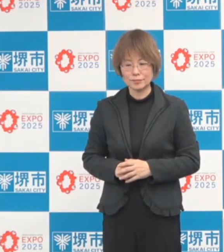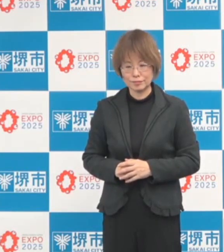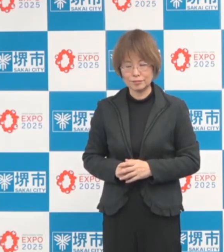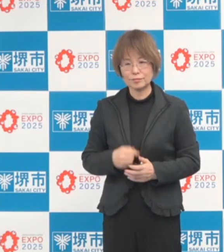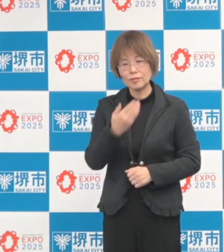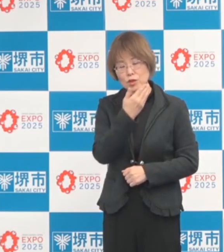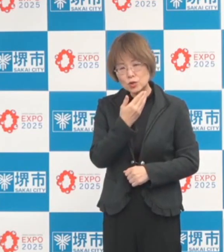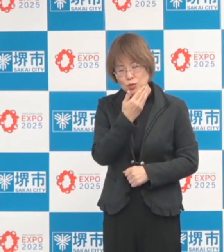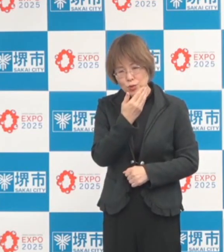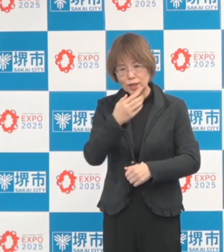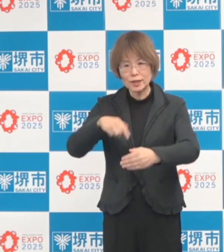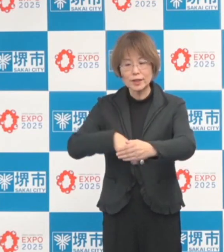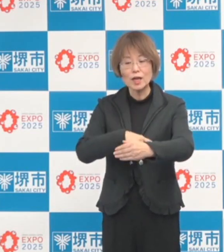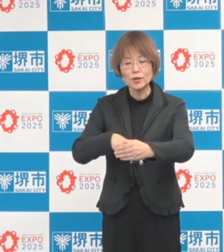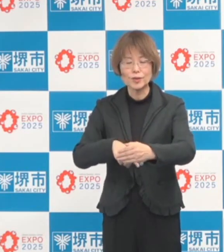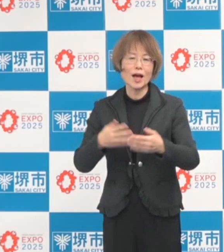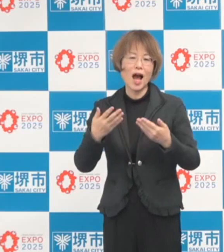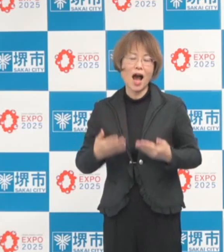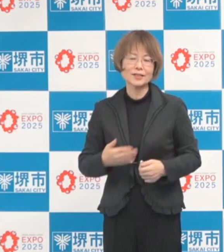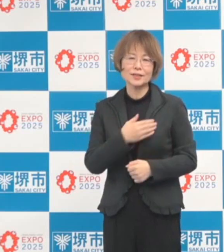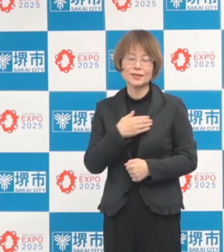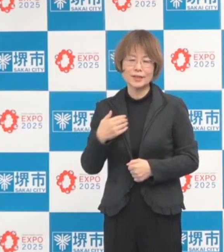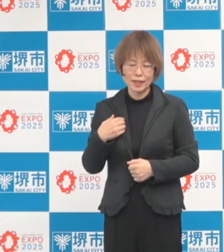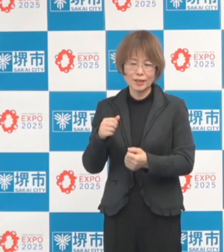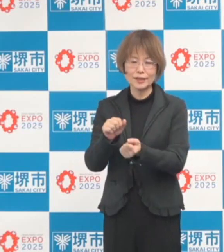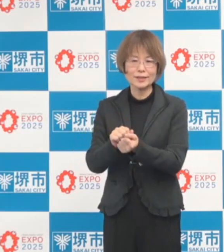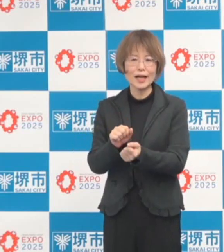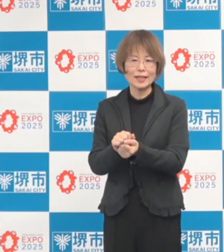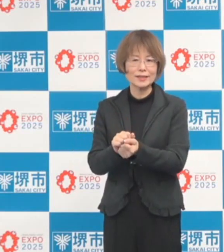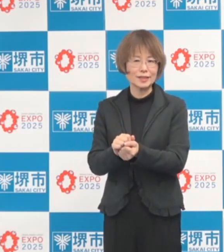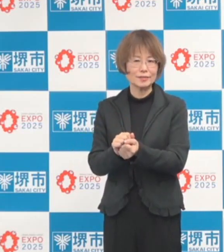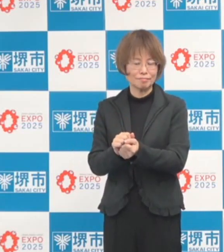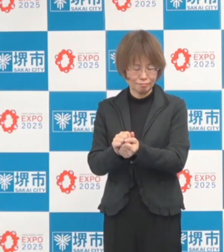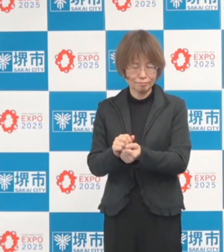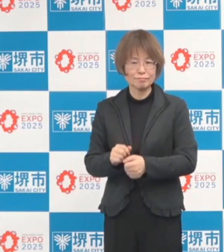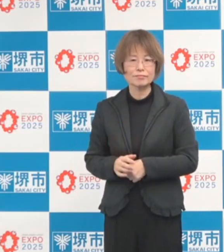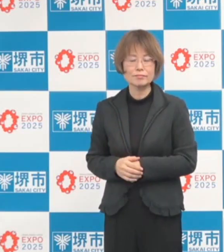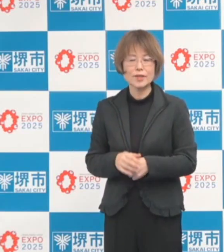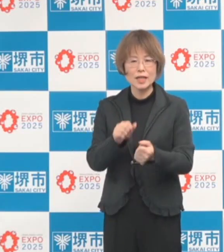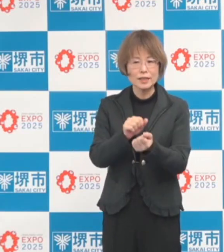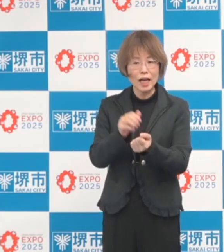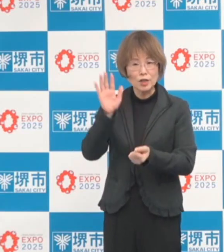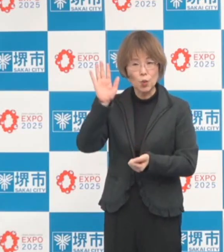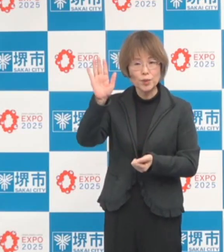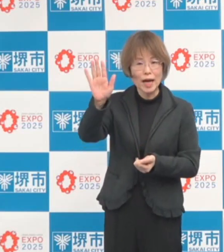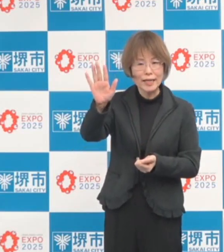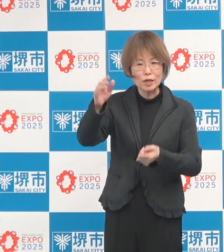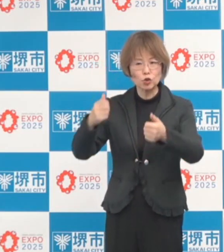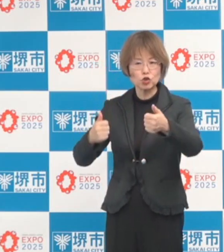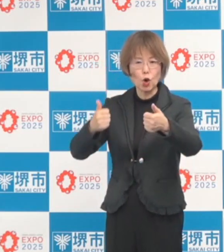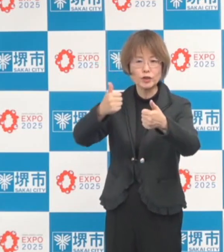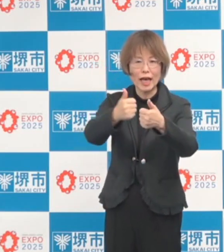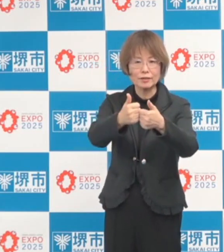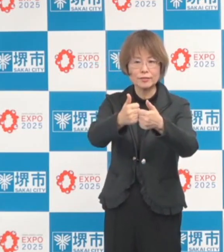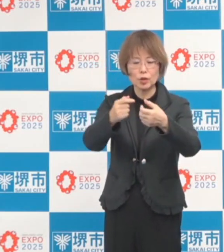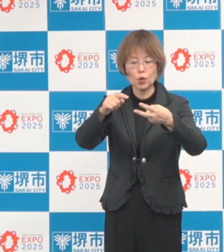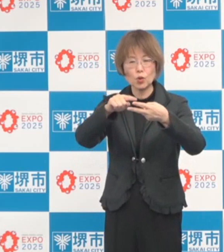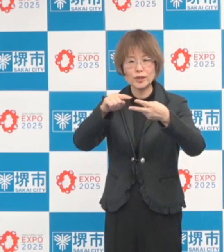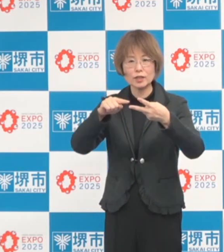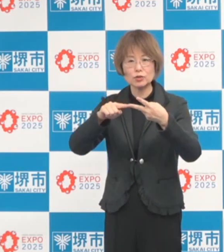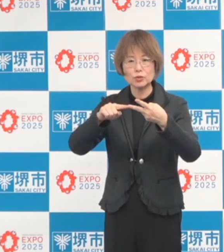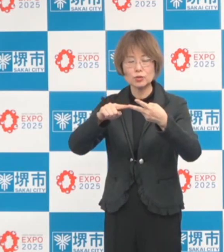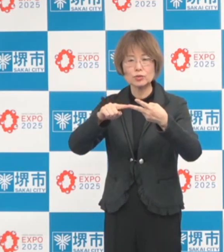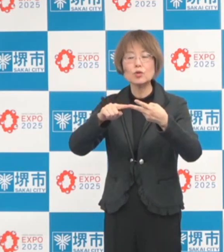重点策としまして、安心できる堺の確保、また堺の未来への挑戦、この2つを